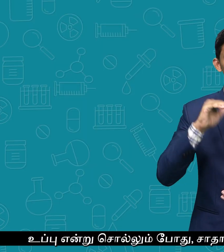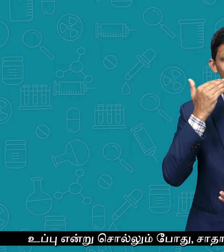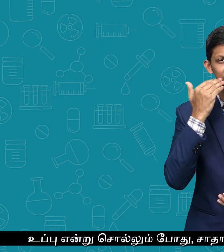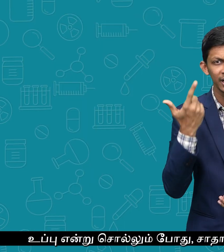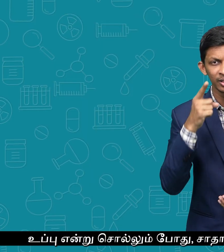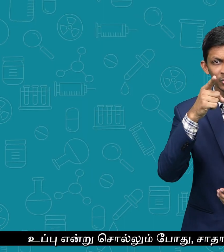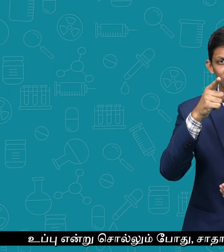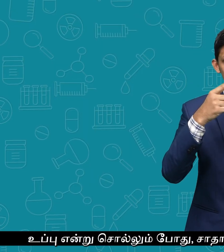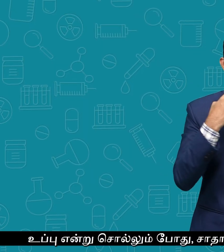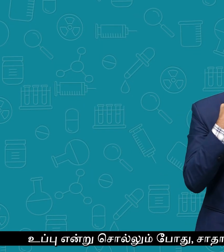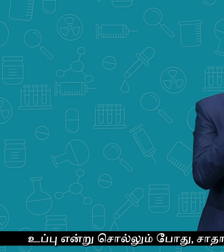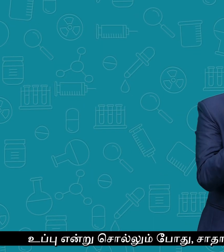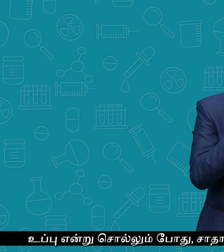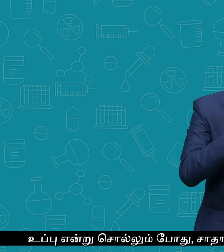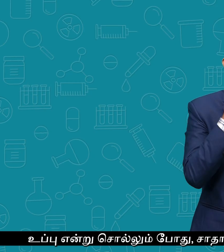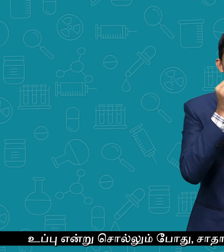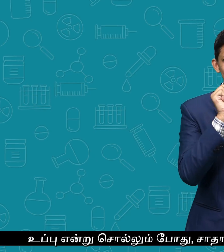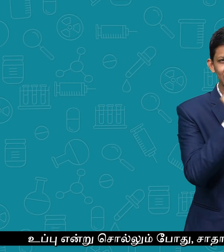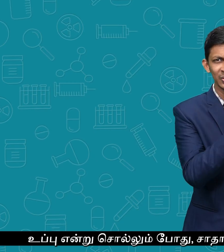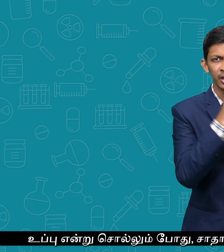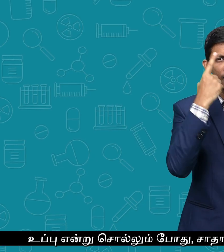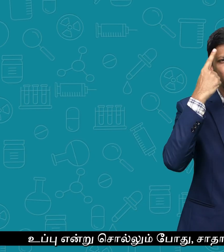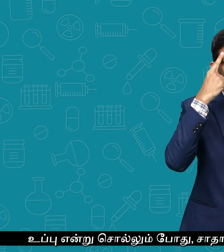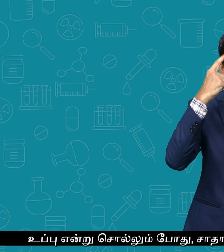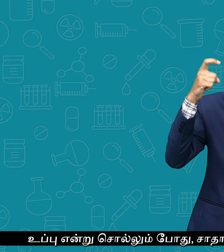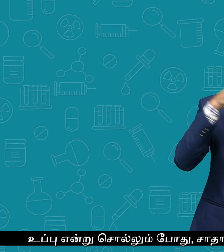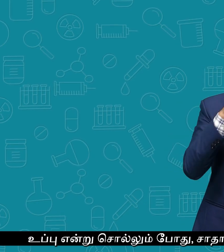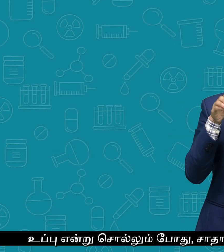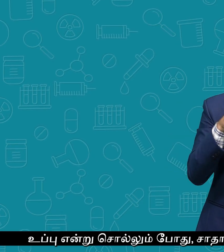உப்பு என்று சொல்லும்போது சாதாரண உப்பை பற்றி நீங்கள் நினைக்கலாம்.